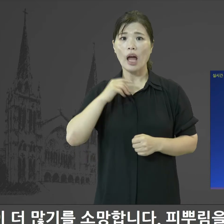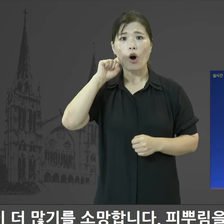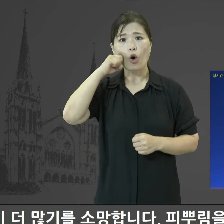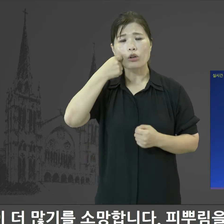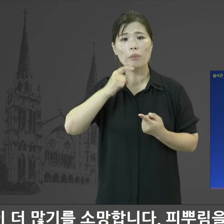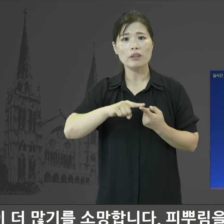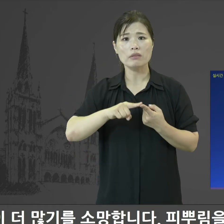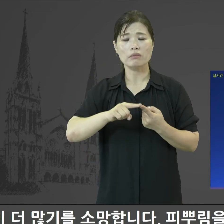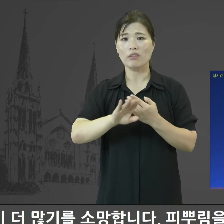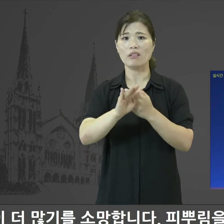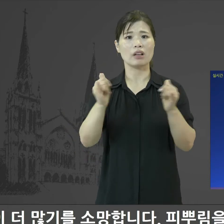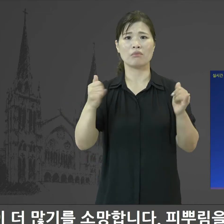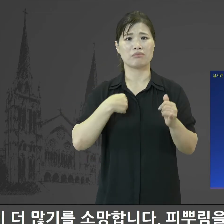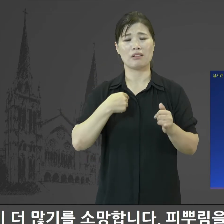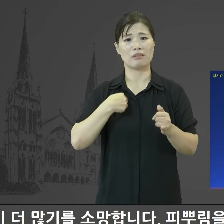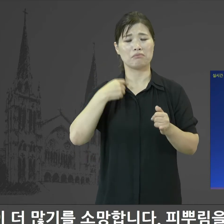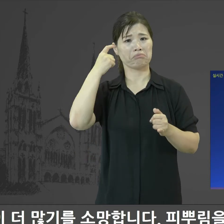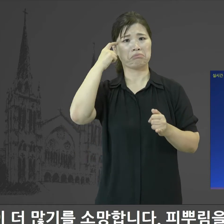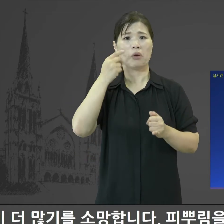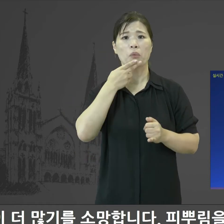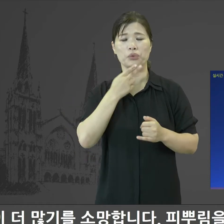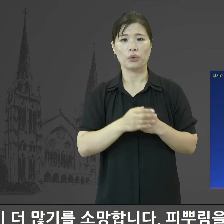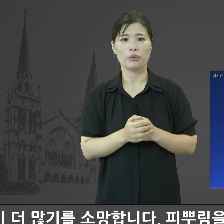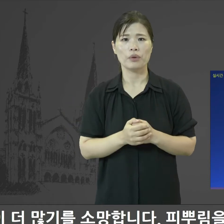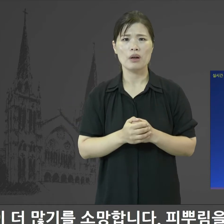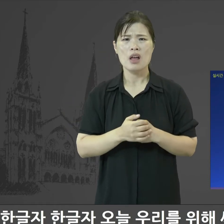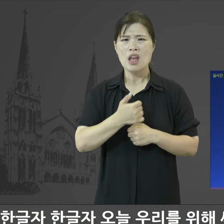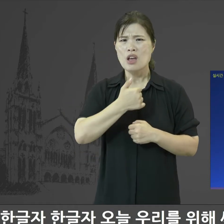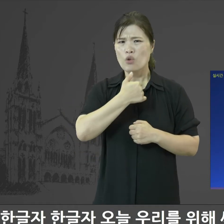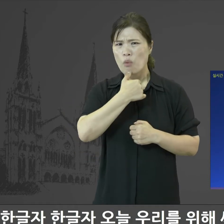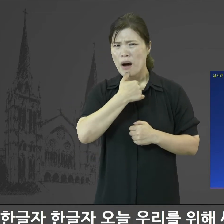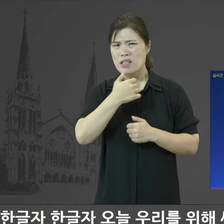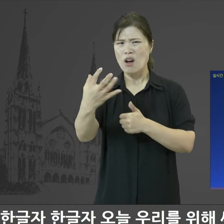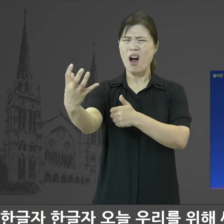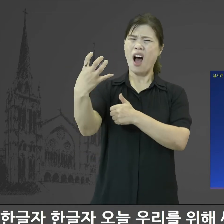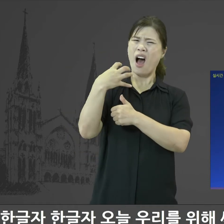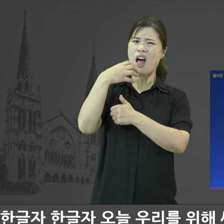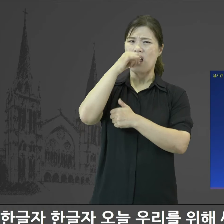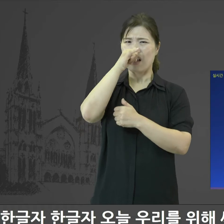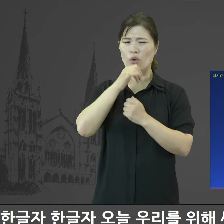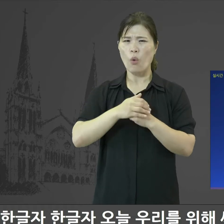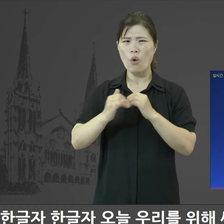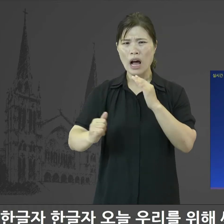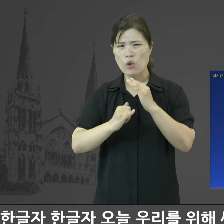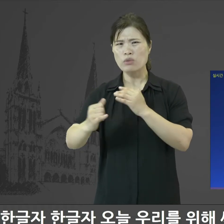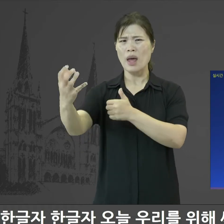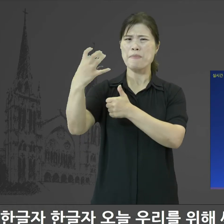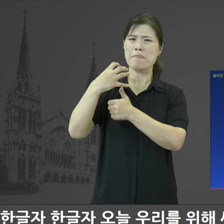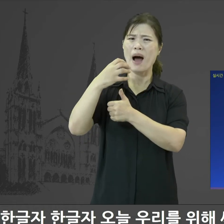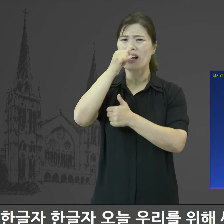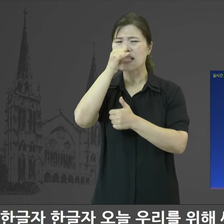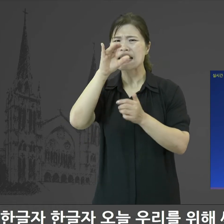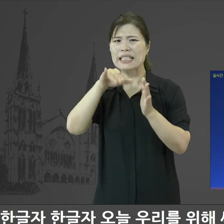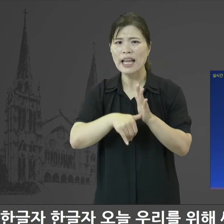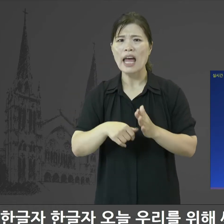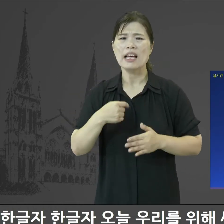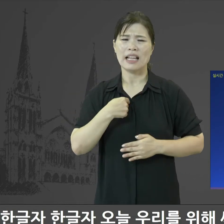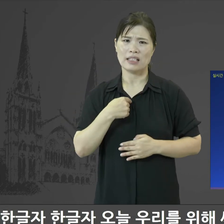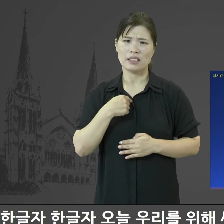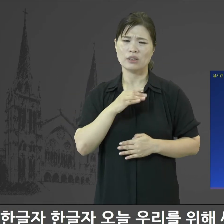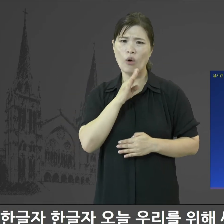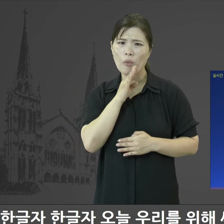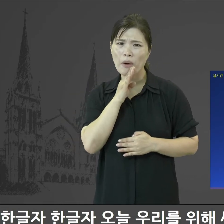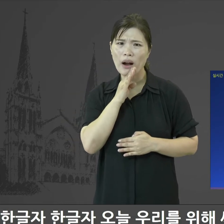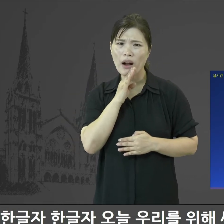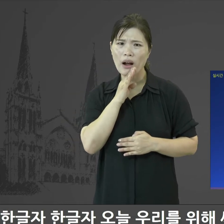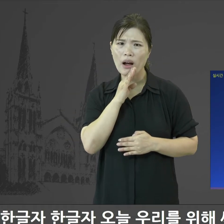가지지 않고 위로는 로마 제국이 박해하고 옆에서는 가족들에게서까지 핍박을 받고 있을 때, 정말 발붙일 곳 없는 나그네의 삶을